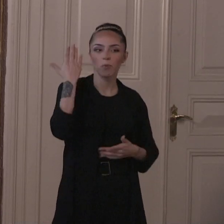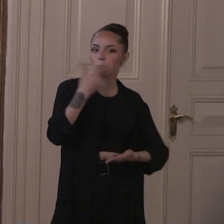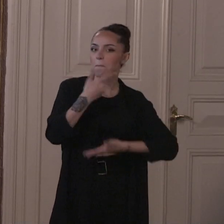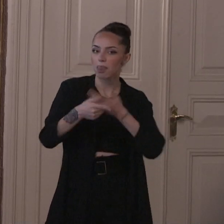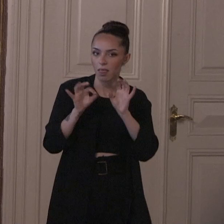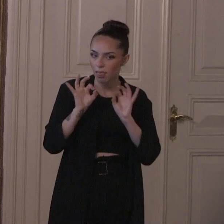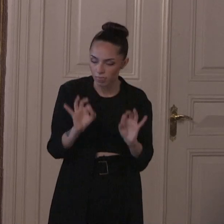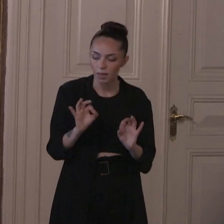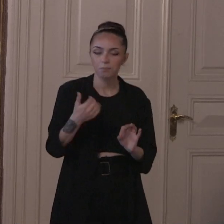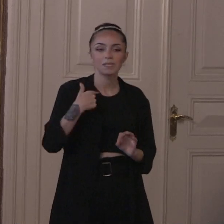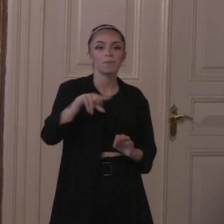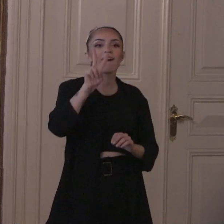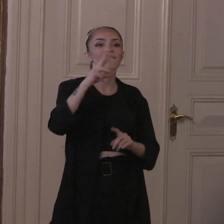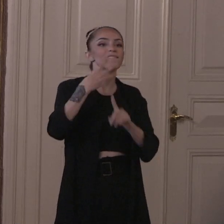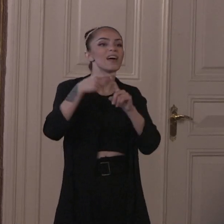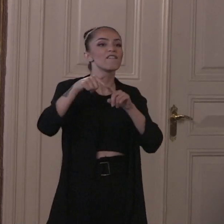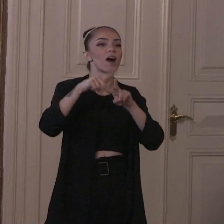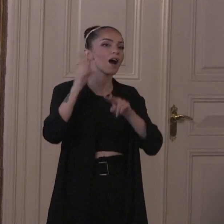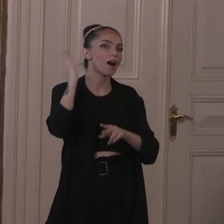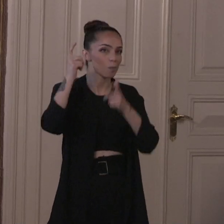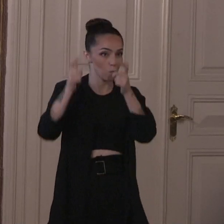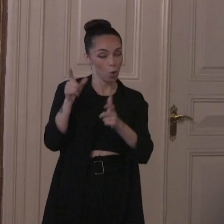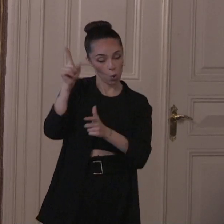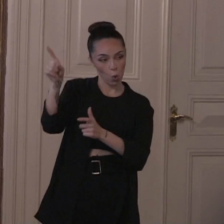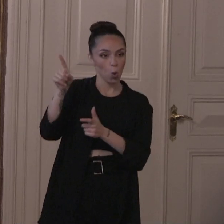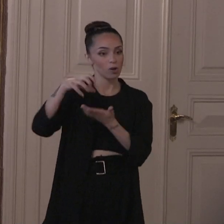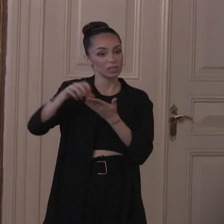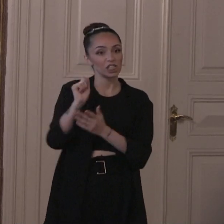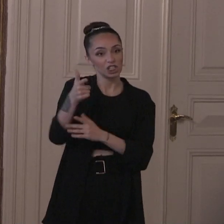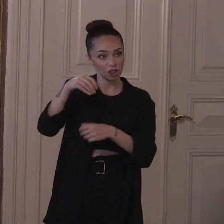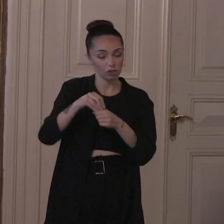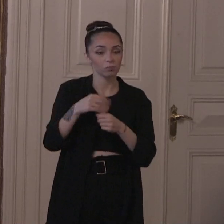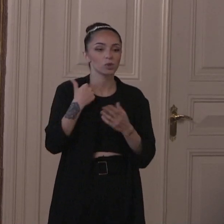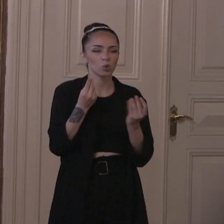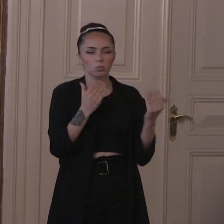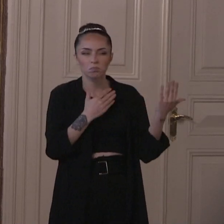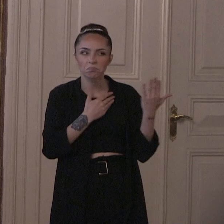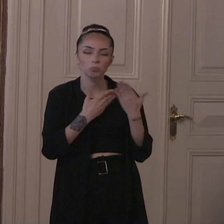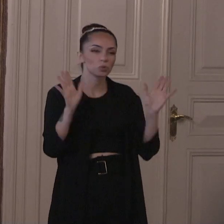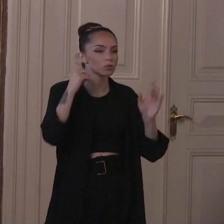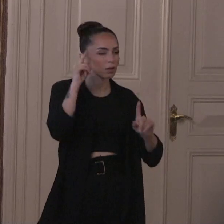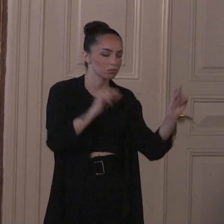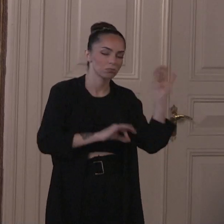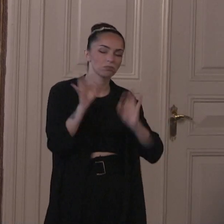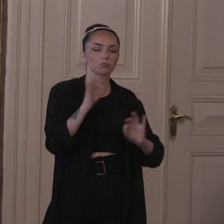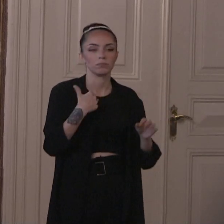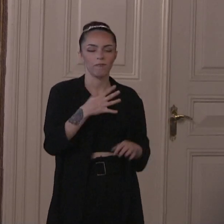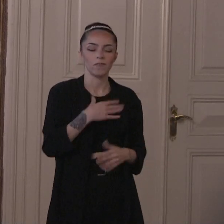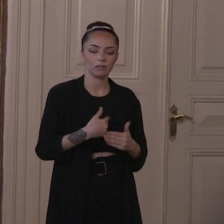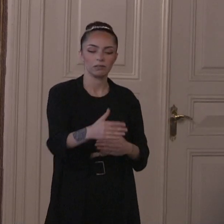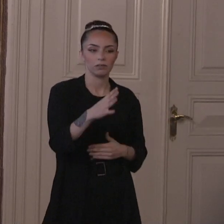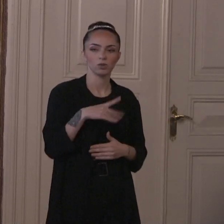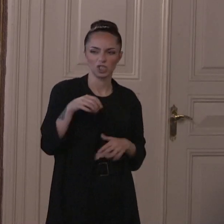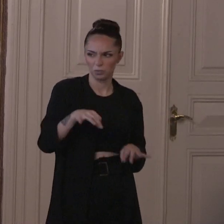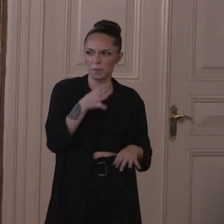Bizim Vefa yerleşimimizde çok büyük bir yapılanma planlamaktayız. Burası bugün bildiğiniz